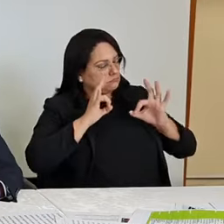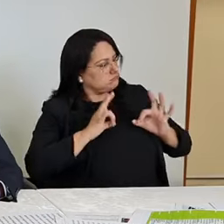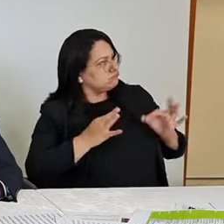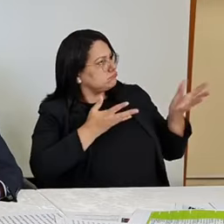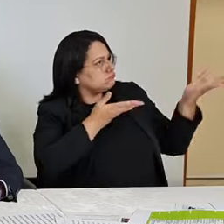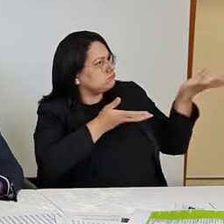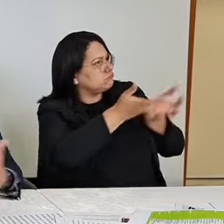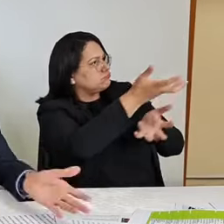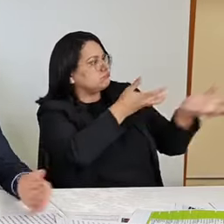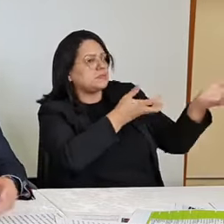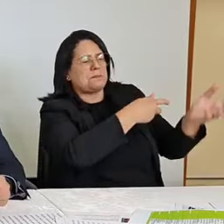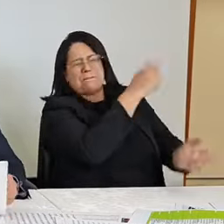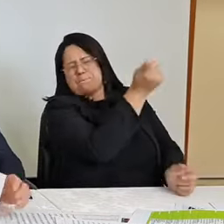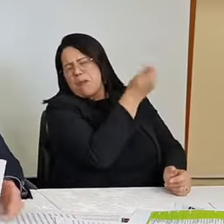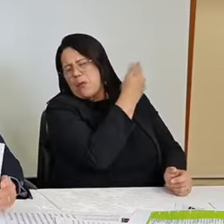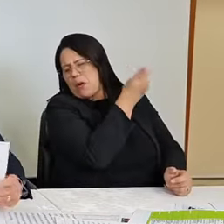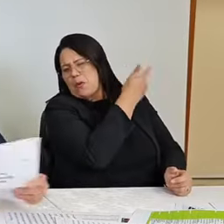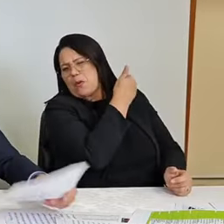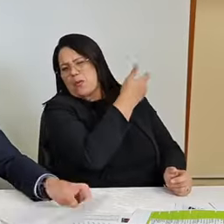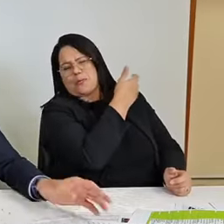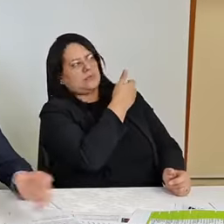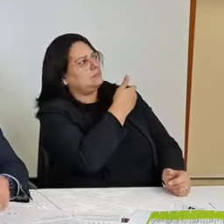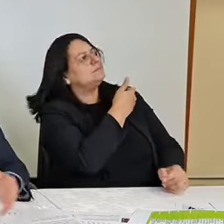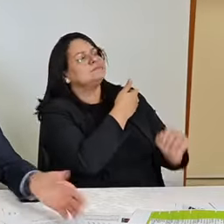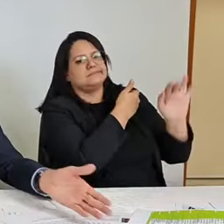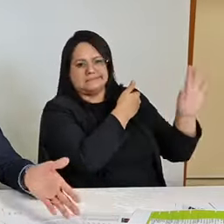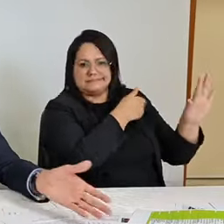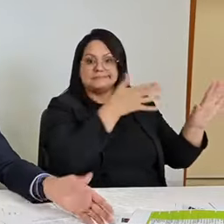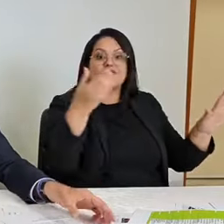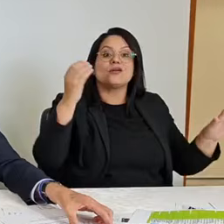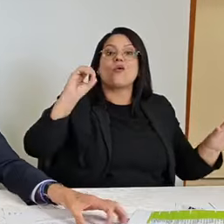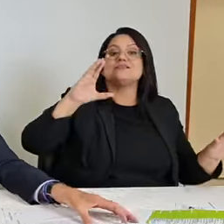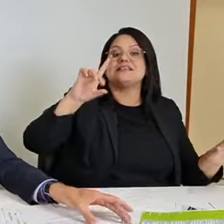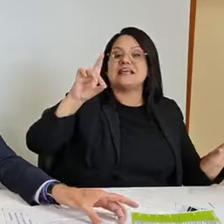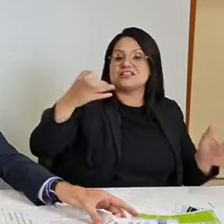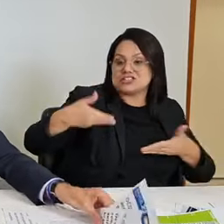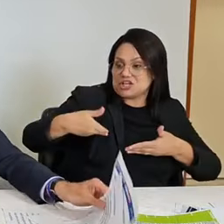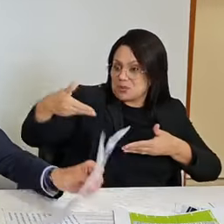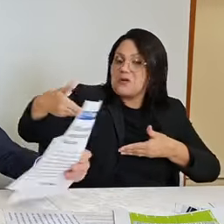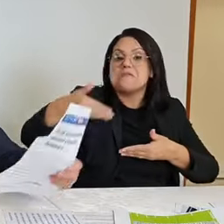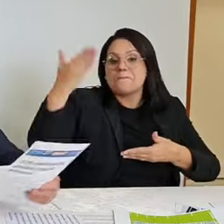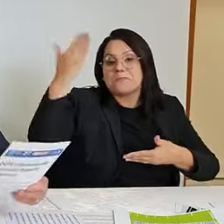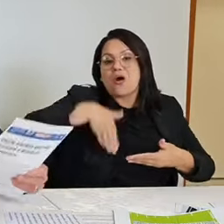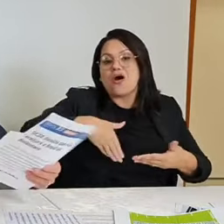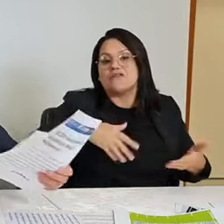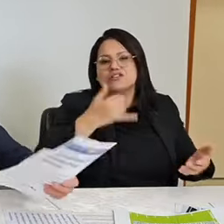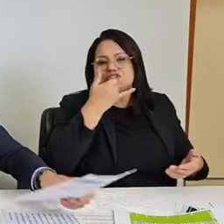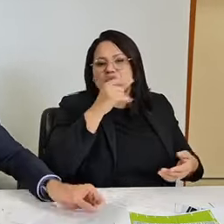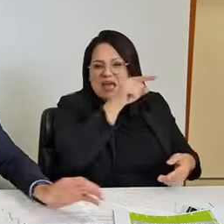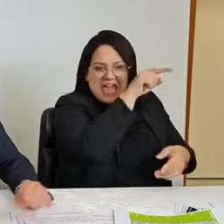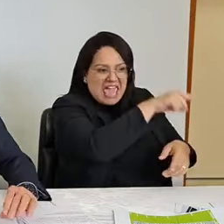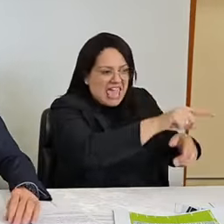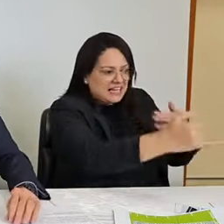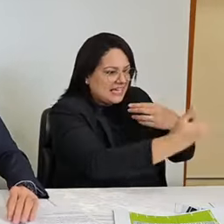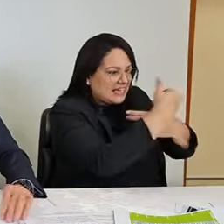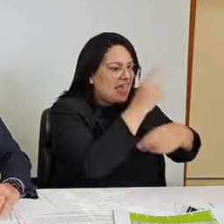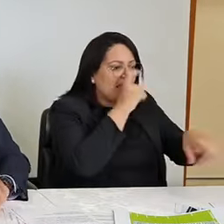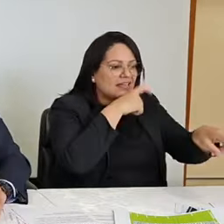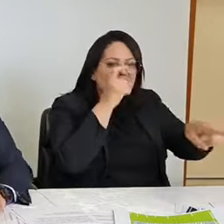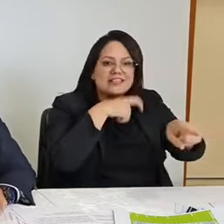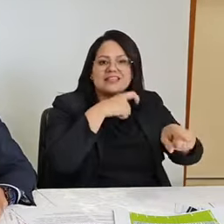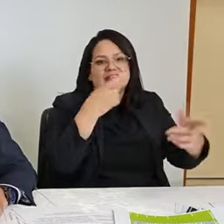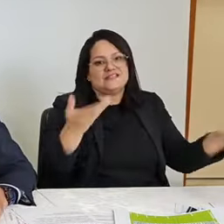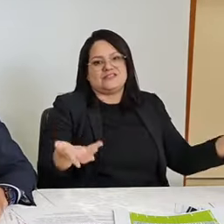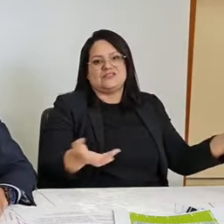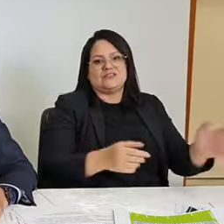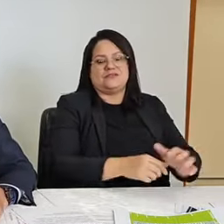lenha em mim. Então agora demonstrou na semana que não é que estavam equivocados, estavam mentindo nessas matérias. Cid, mais